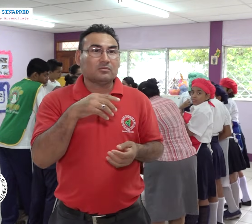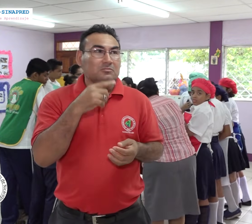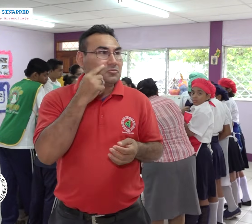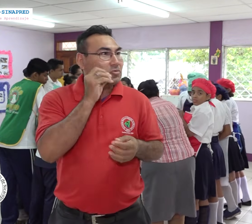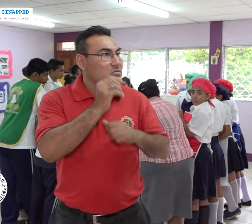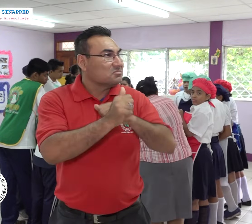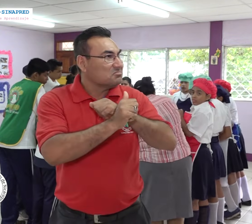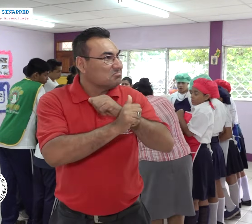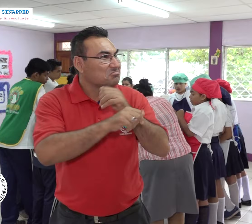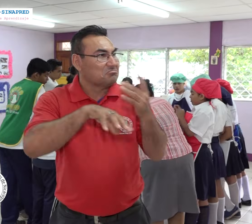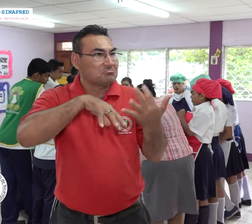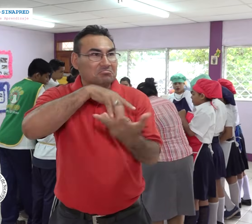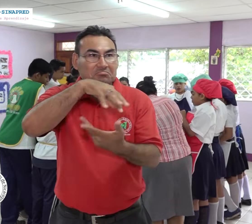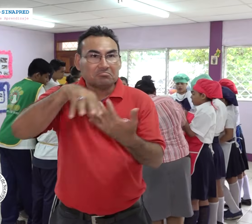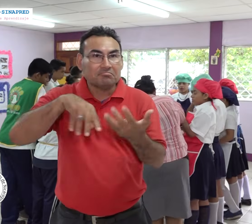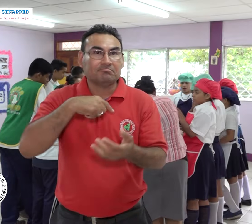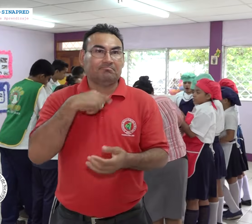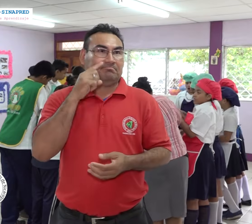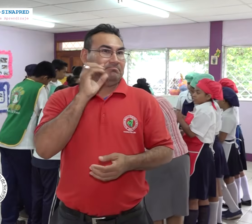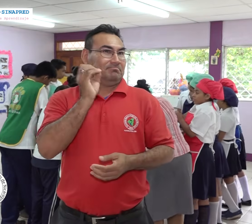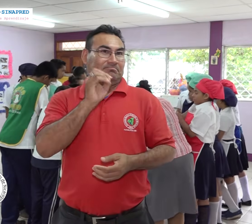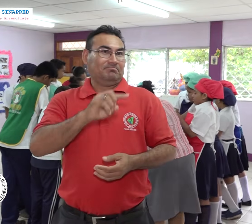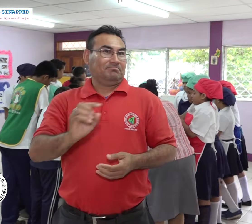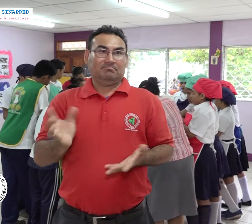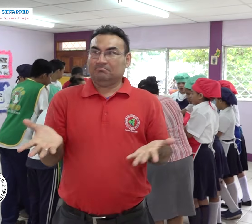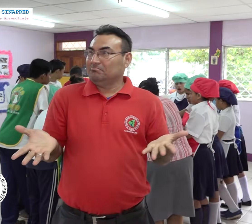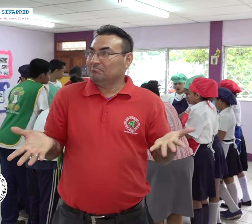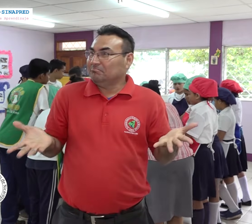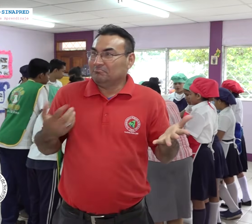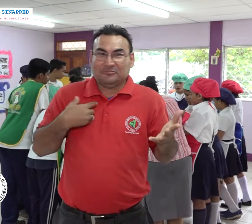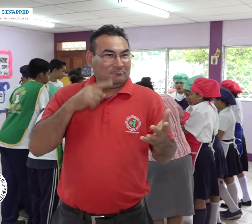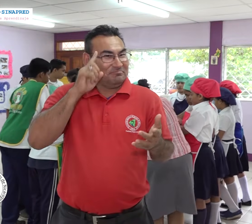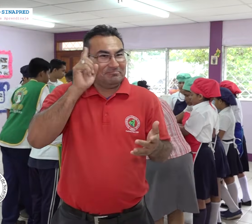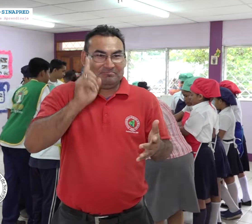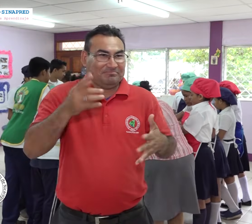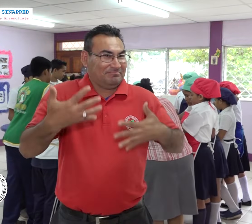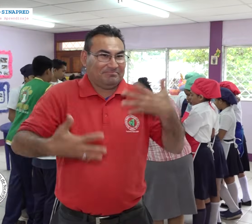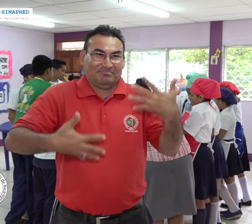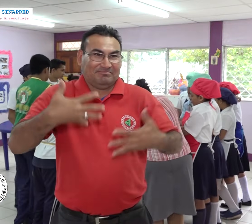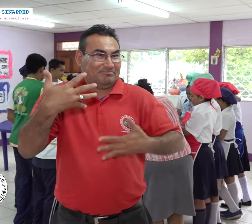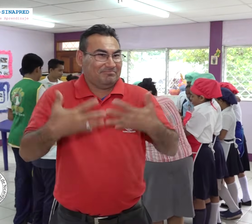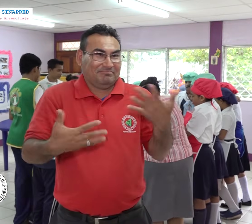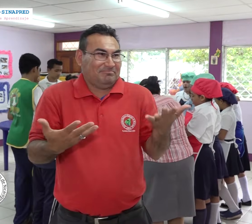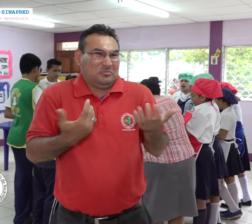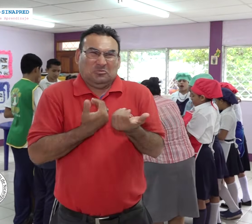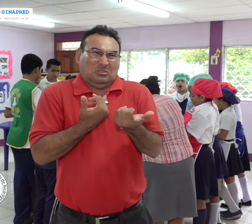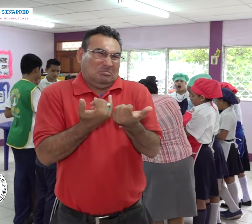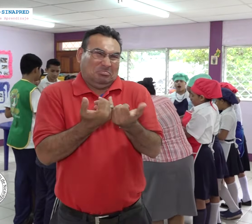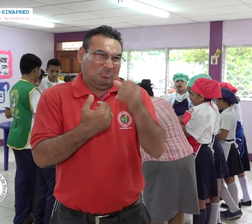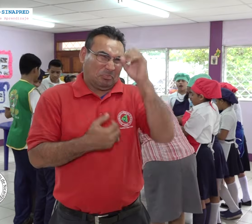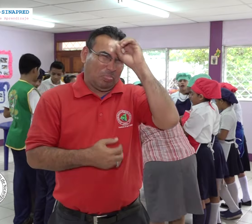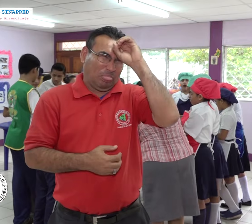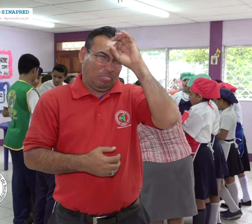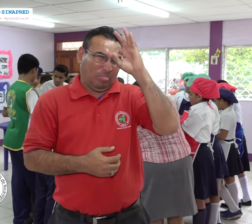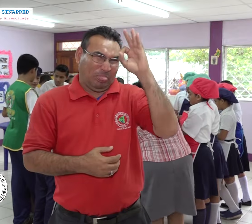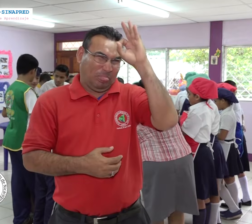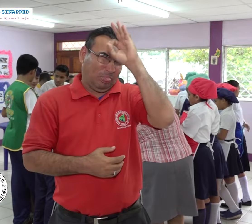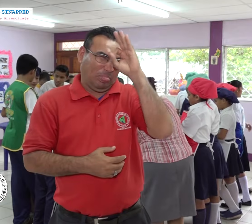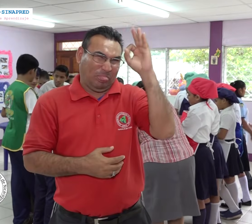escuela. Yo no conocía a ninguno de los estudiantes, no había ninguno. Inclusive no sabía señas, yo